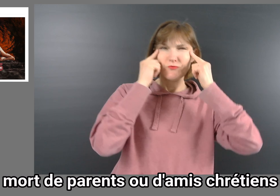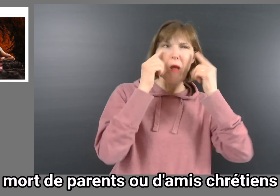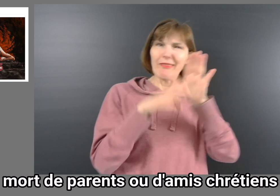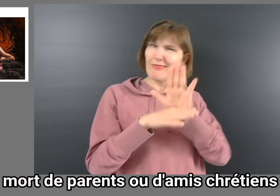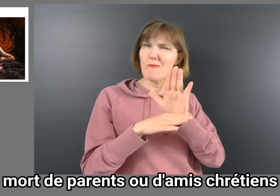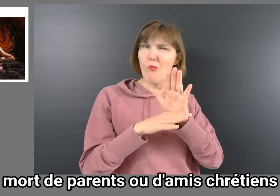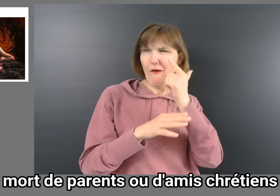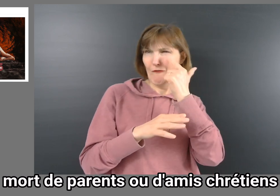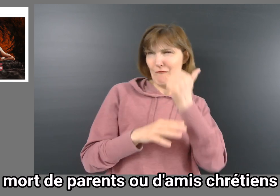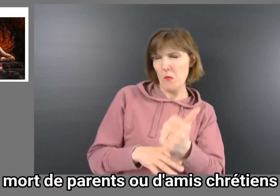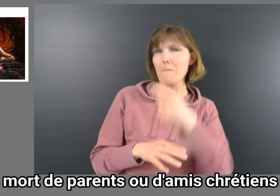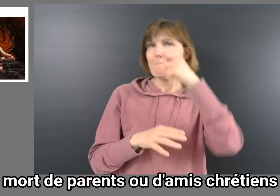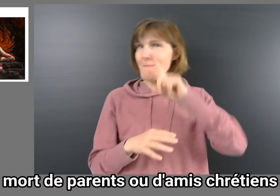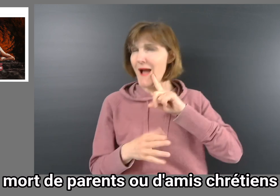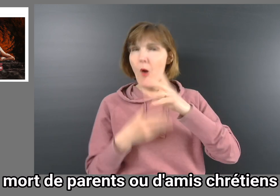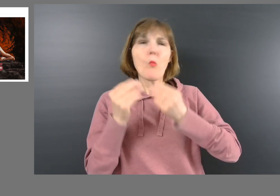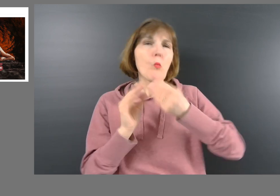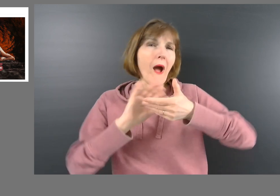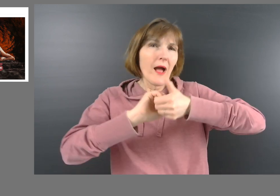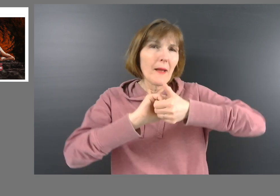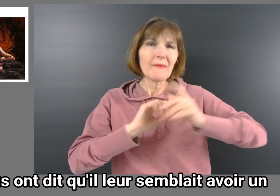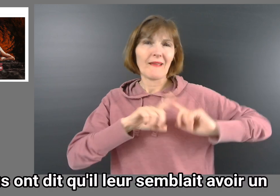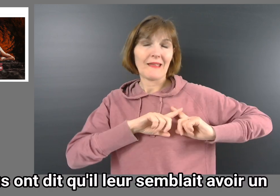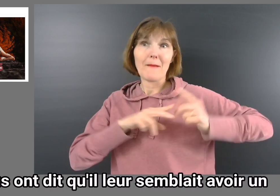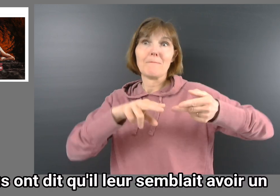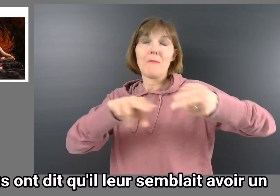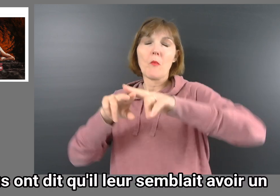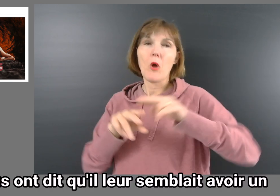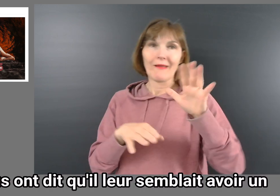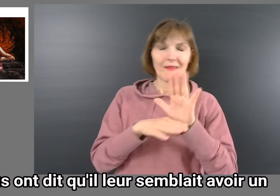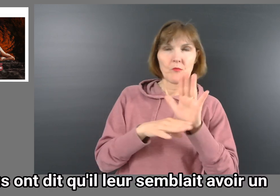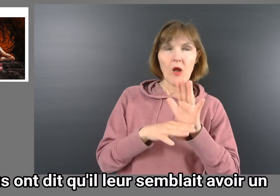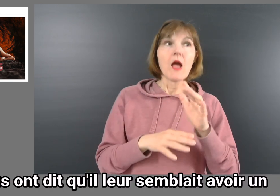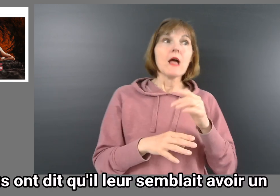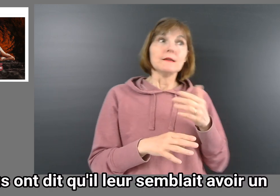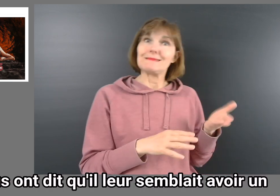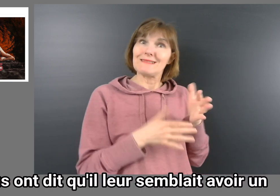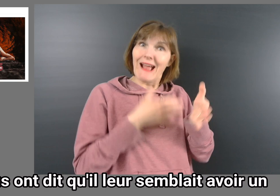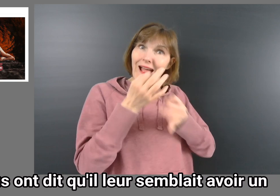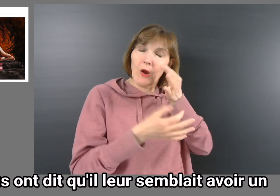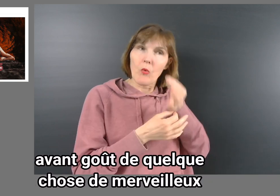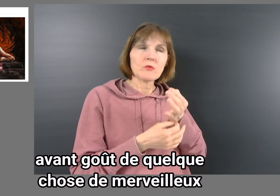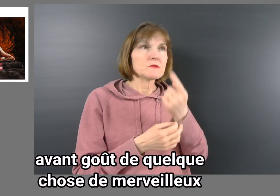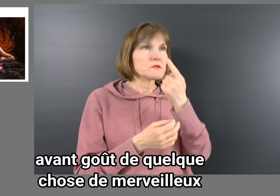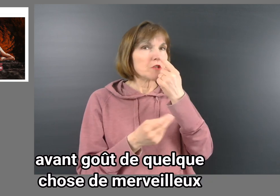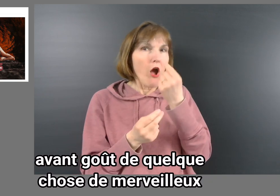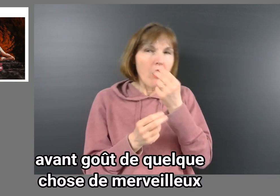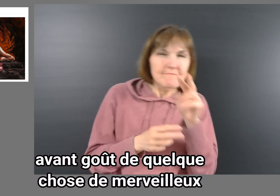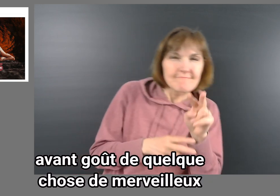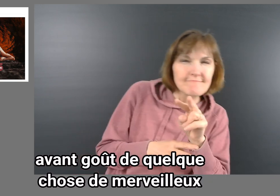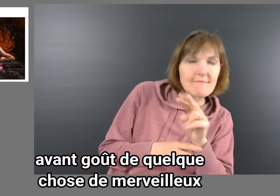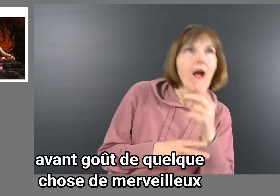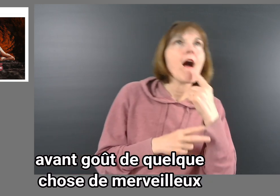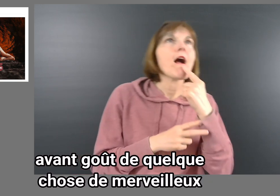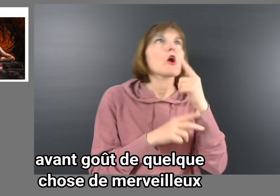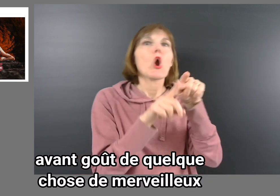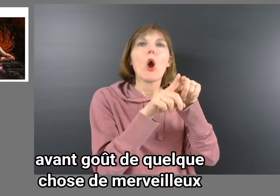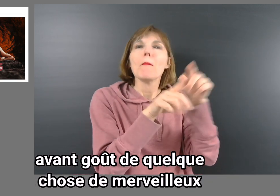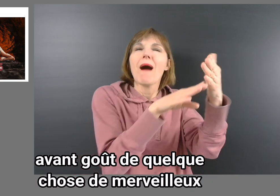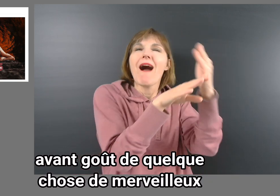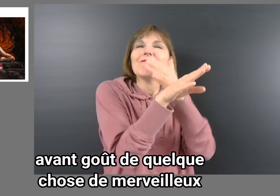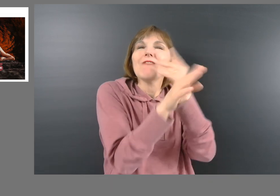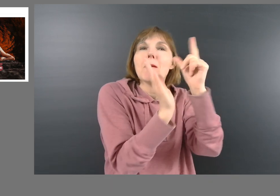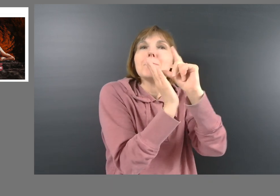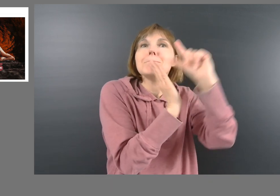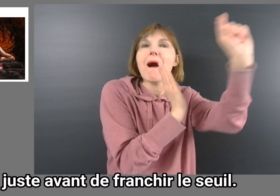de parents ou d'amis chrétiens nous ont dit qu'il leur semblait avoir un avant-goût de quelque chose de